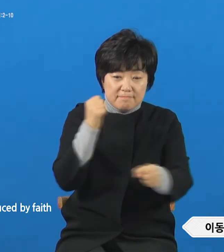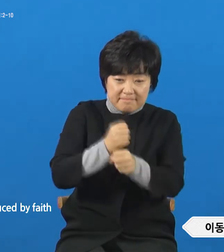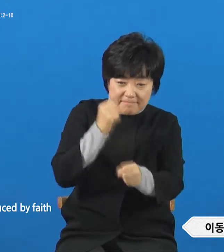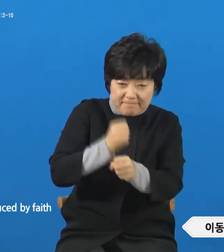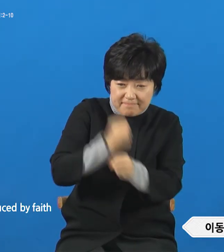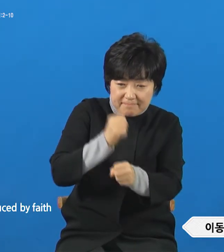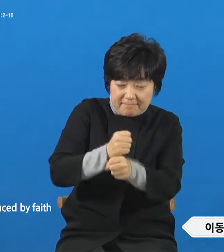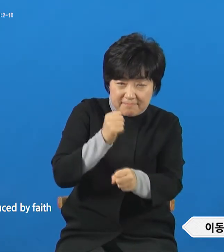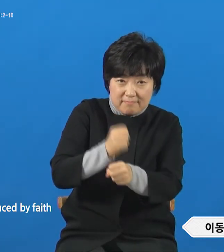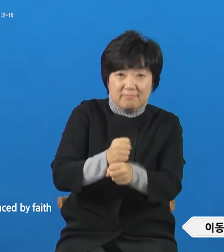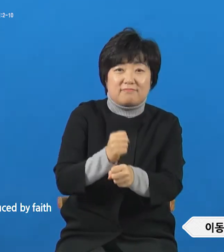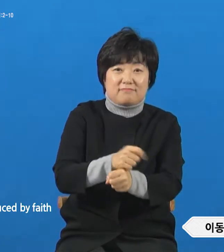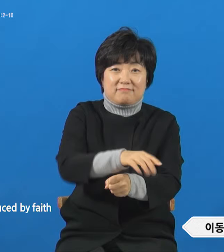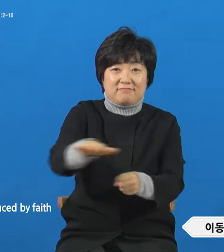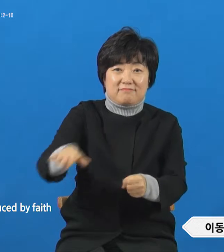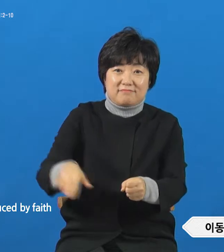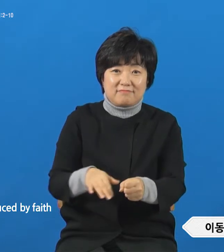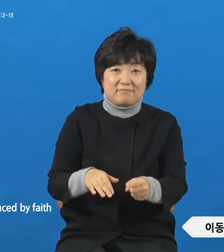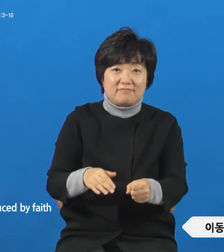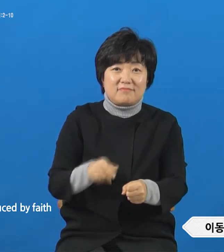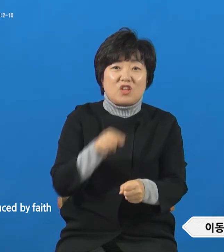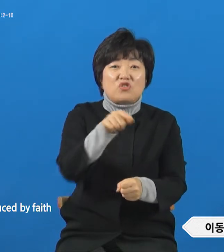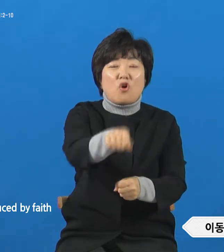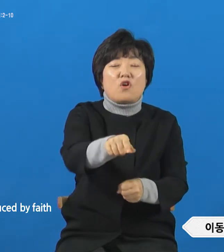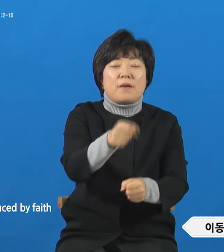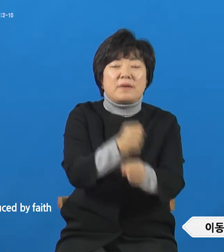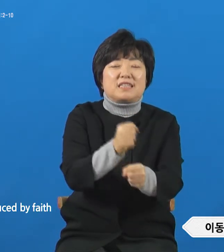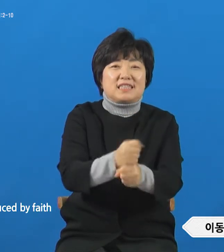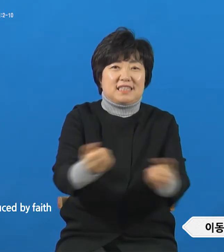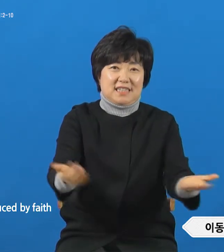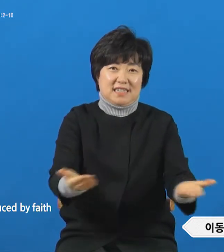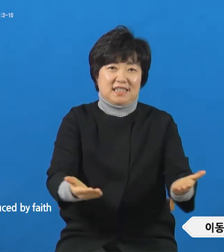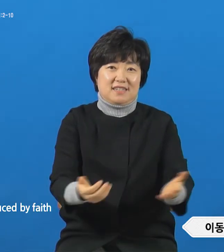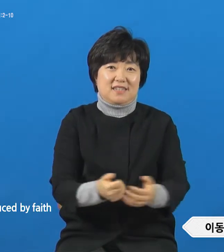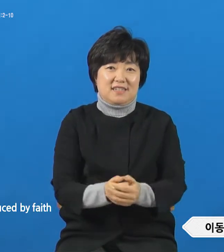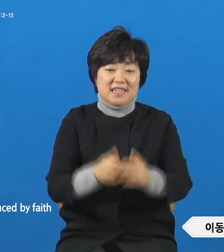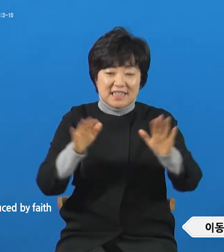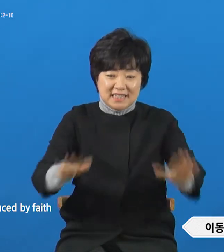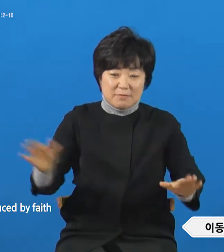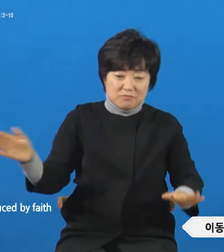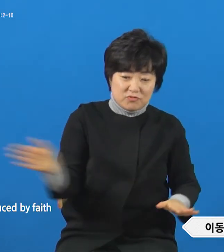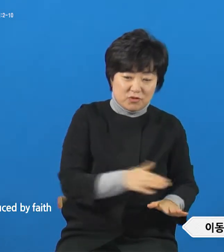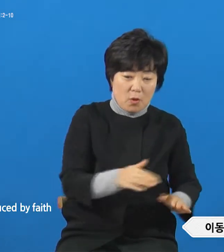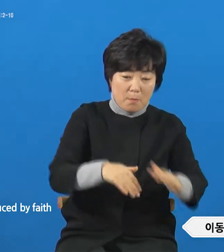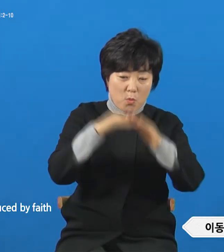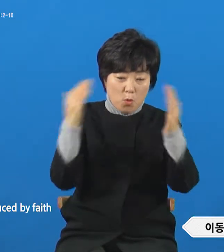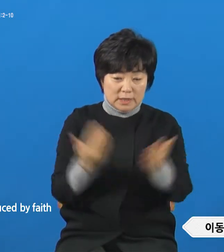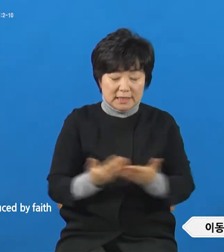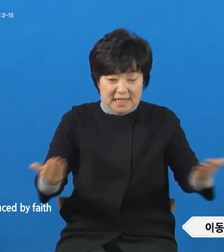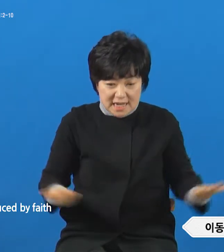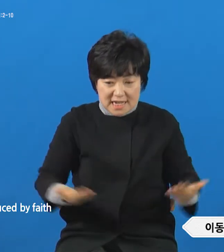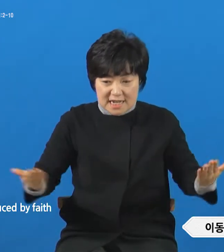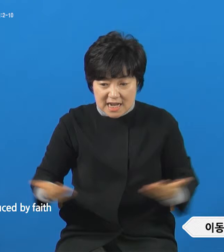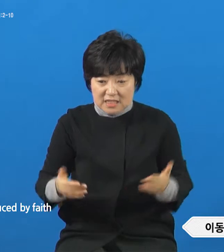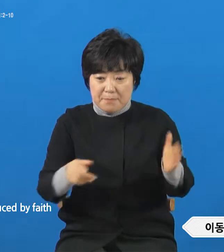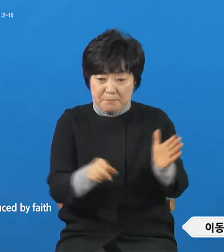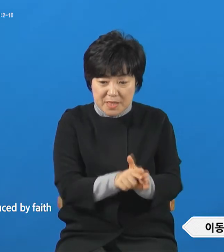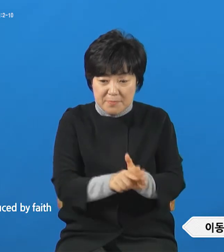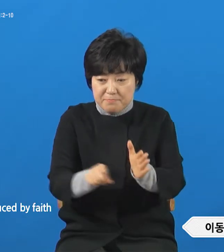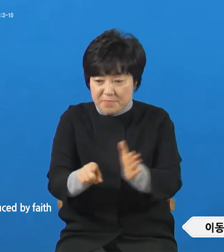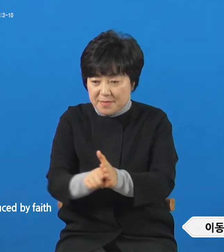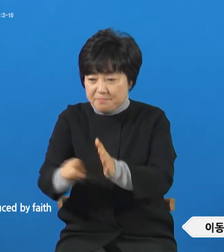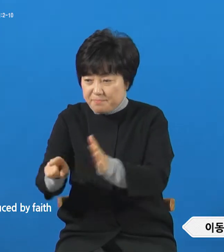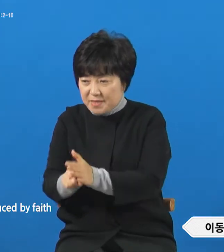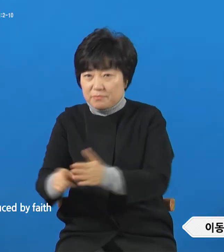믿음으로 산출된, 믿음으로 말미암은 당신의 일. 이제 모든 일을 믿음으로 하게 되는 변화가